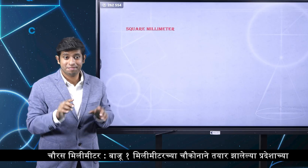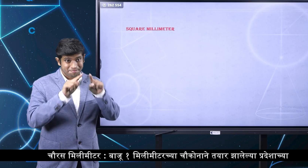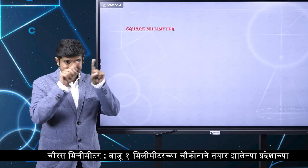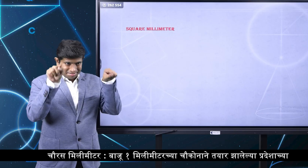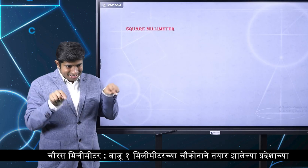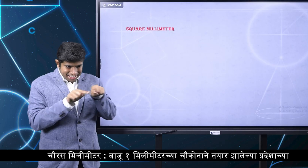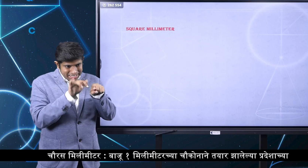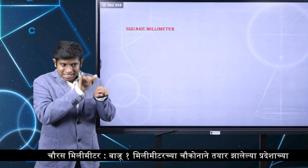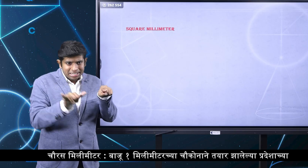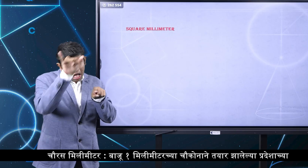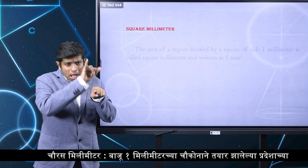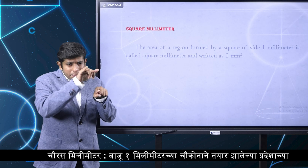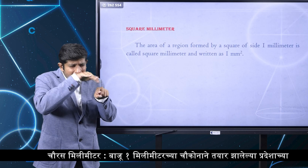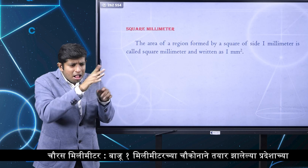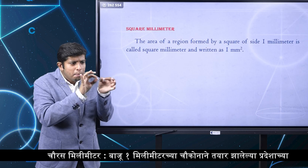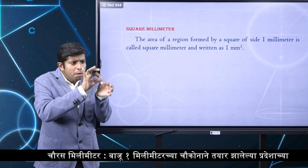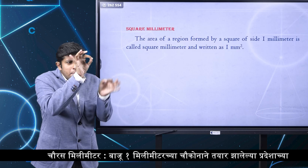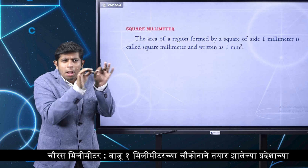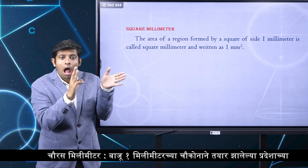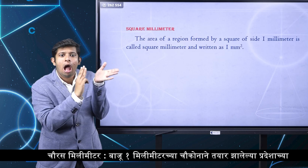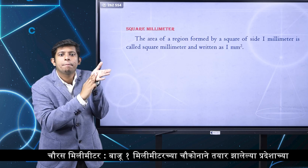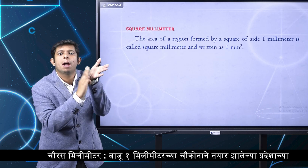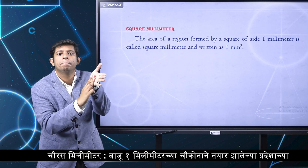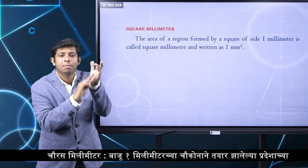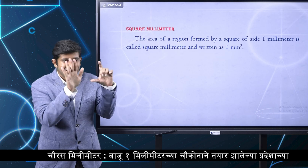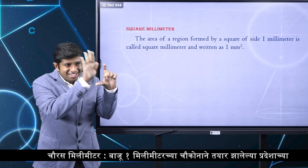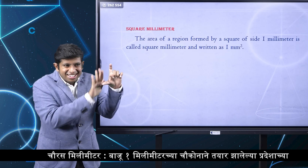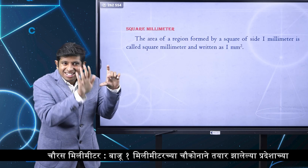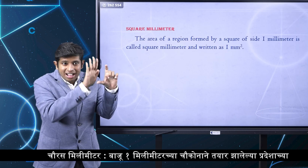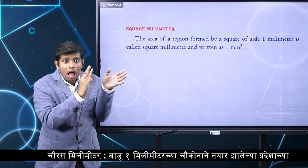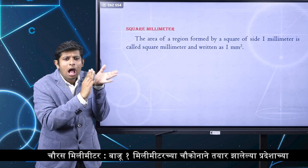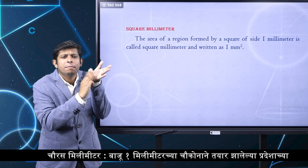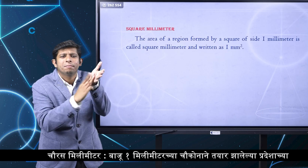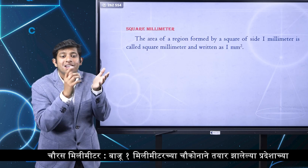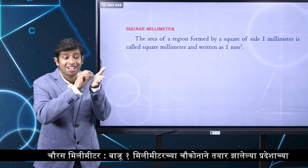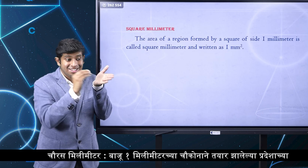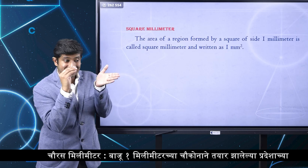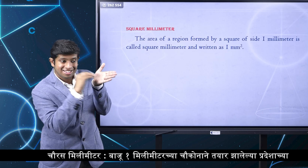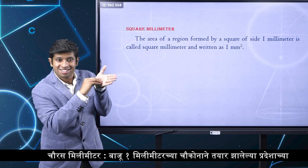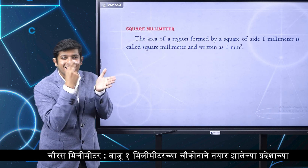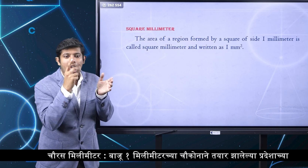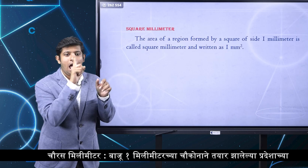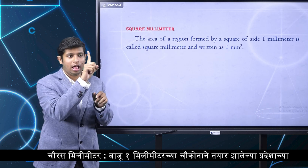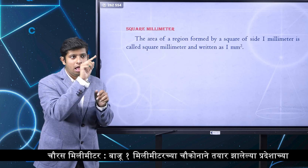चौरस मिलीमीटर, बाजू 1 मिलीमीटरच्या चौकोनाने तयार झालेल्या